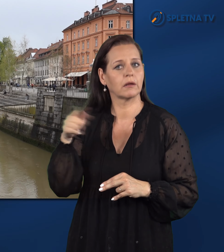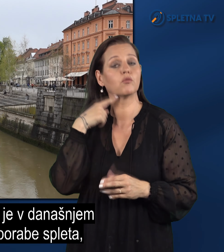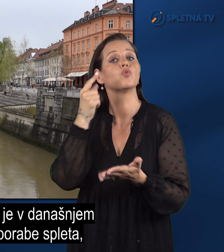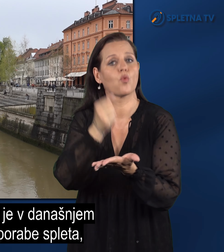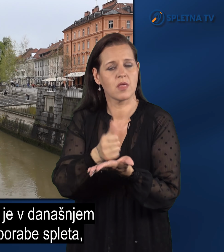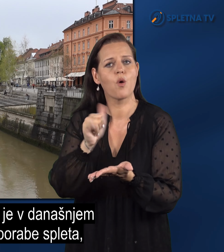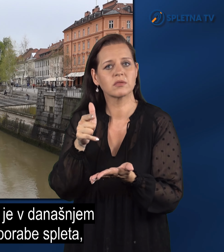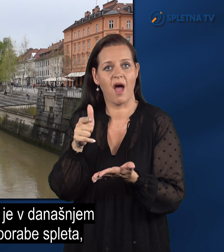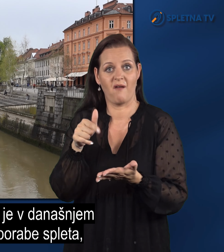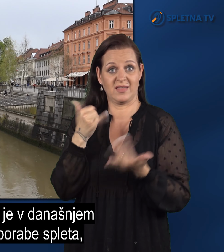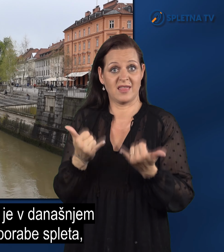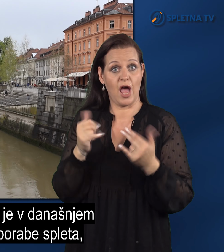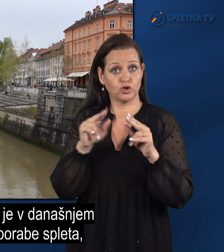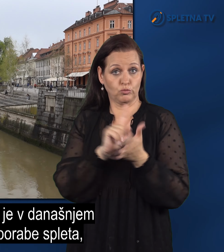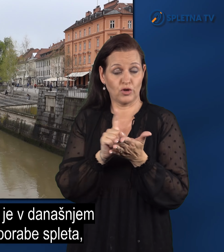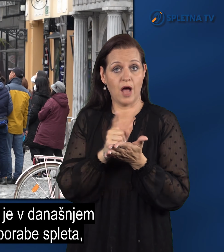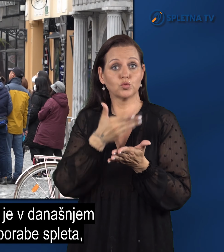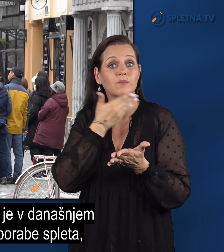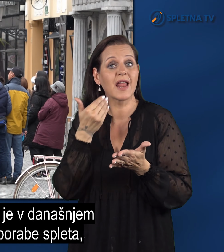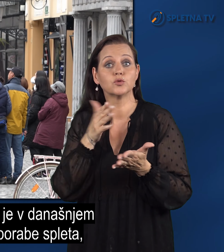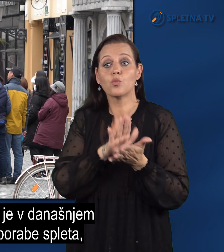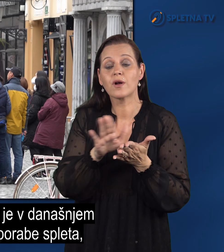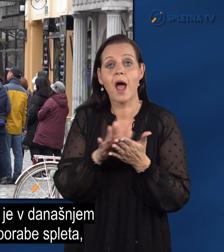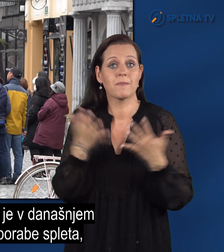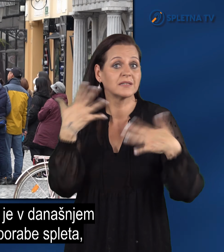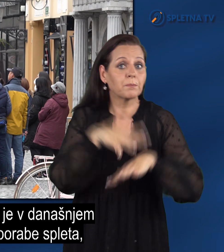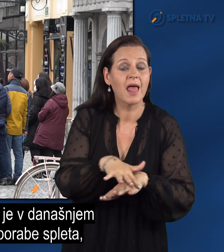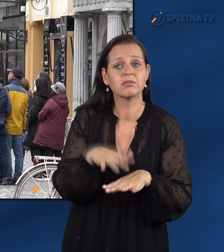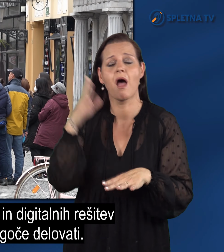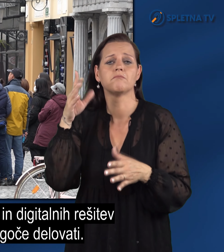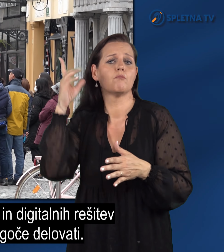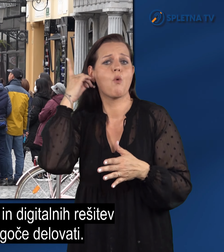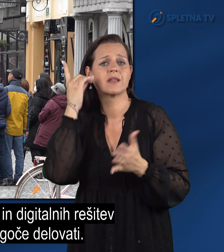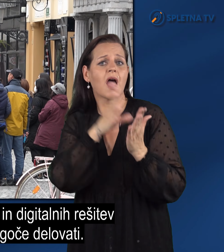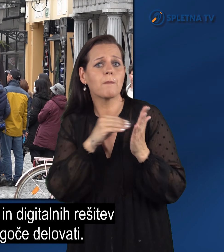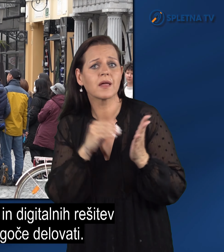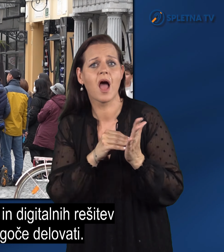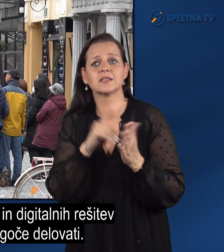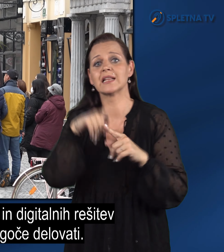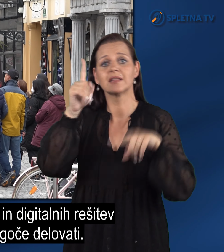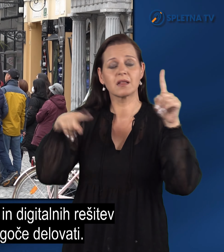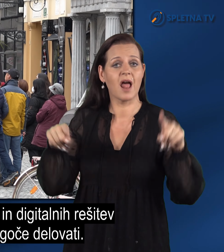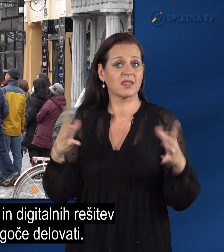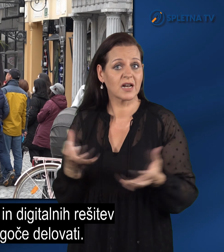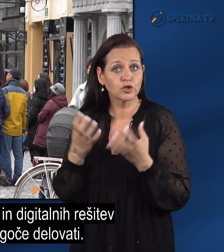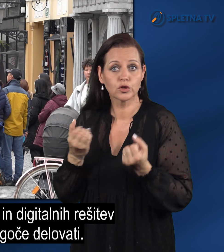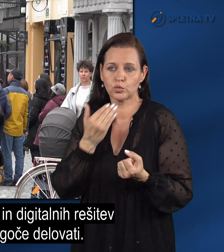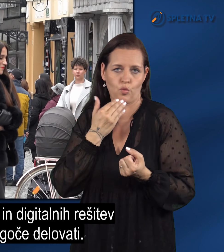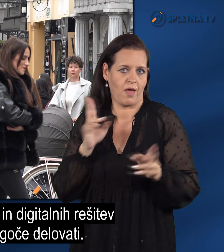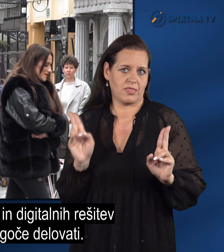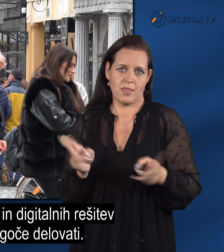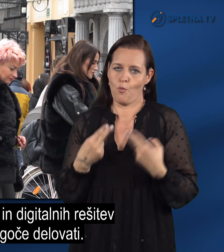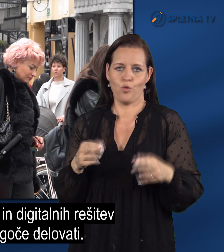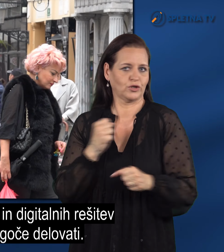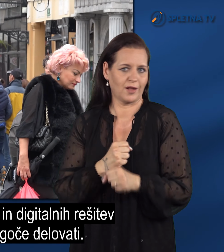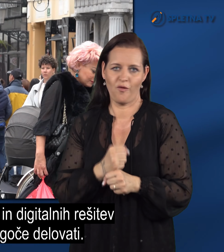je dodal, da je v današnjem času brez uporabe spleta, mobilnih aplikacij in digitalnih rešitev